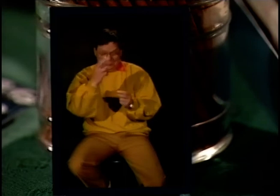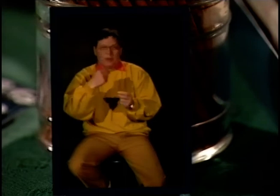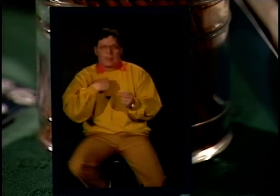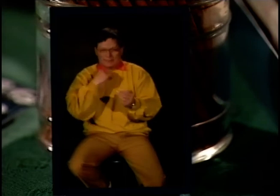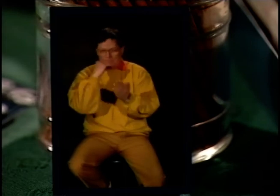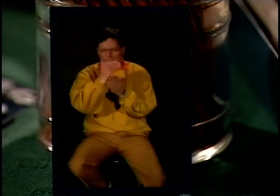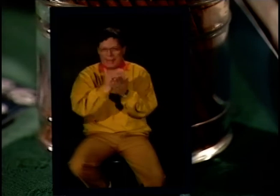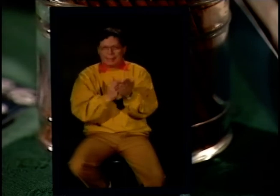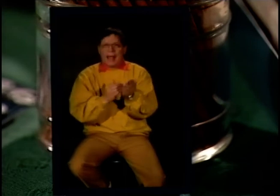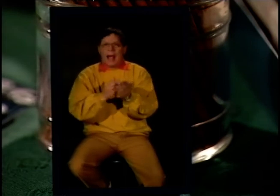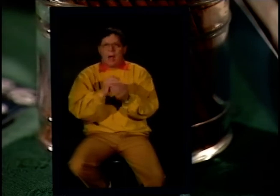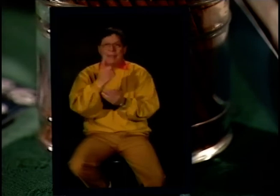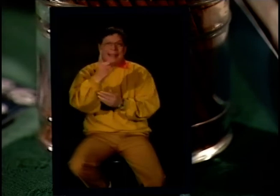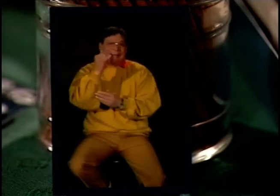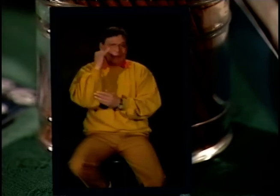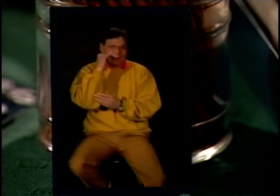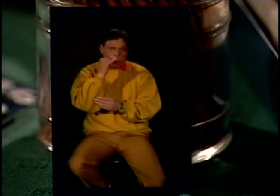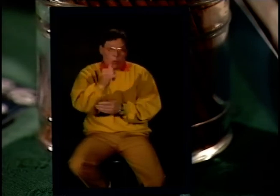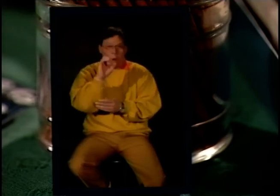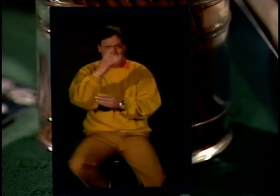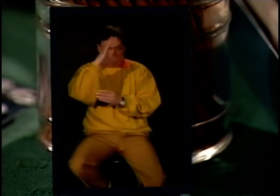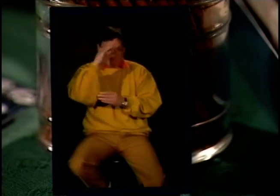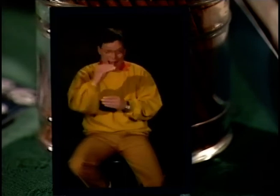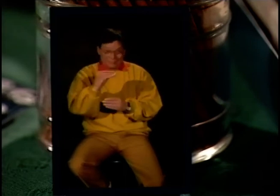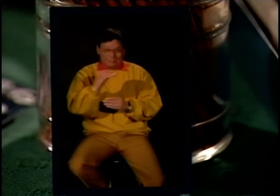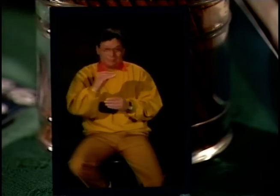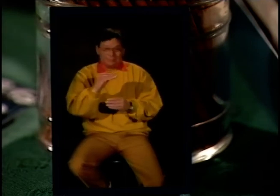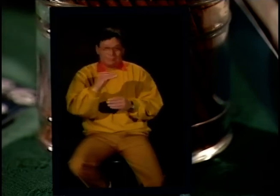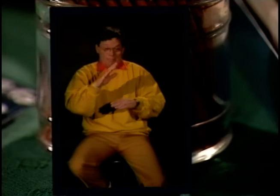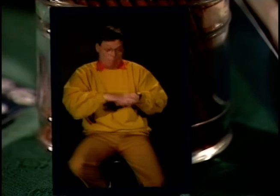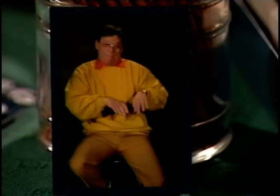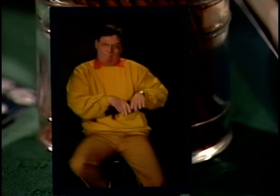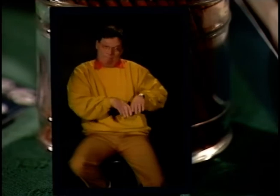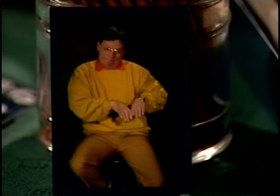Nu ska jag berätta historien om mannen på bänken.